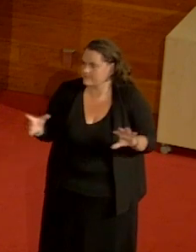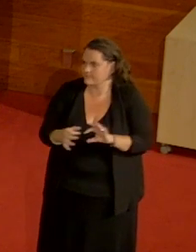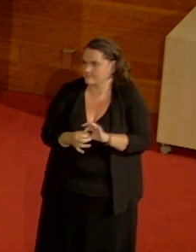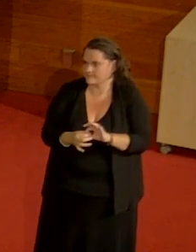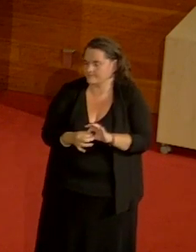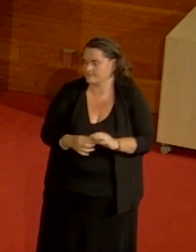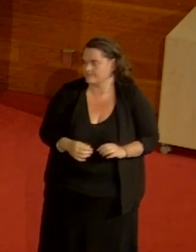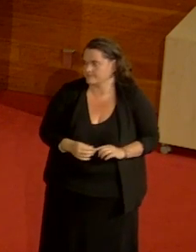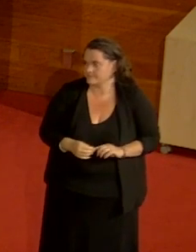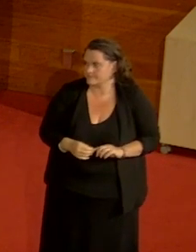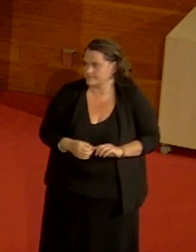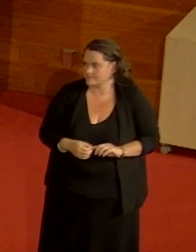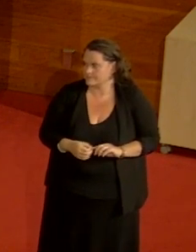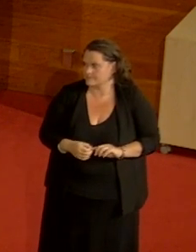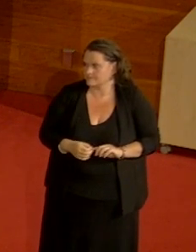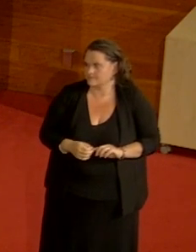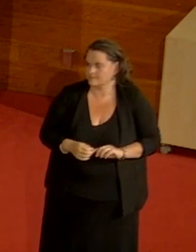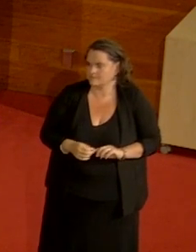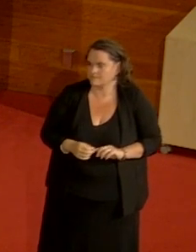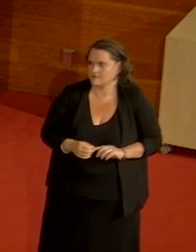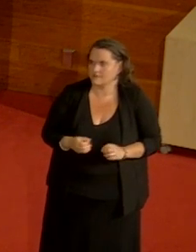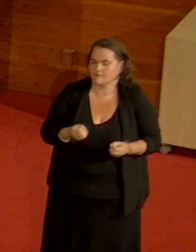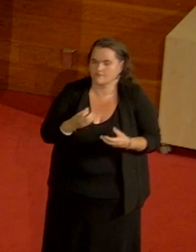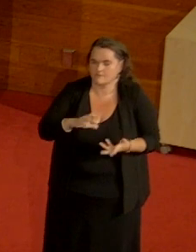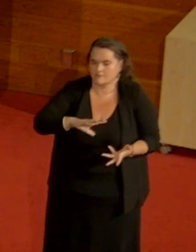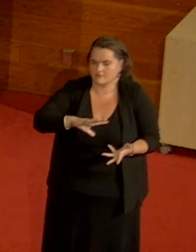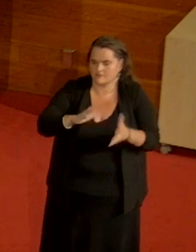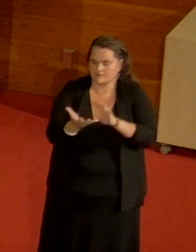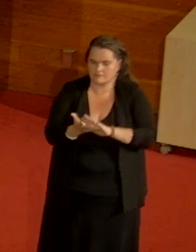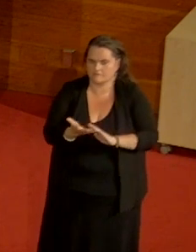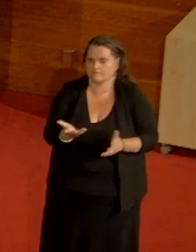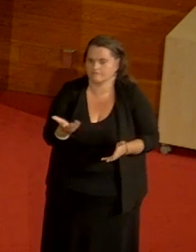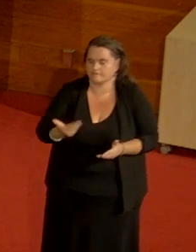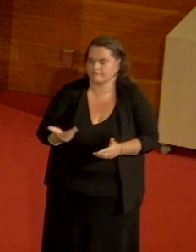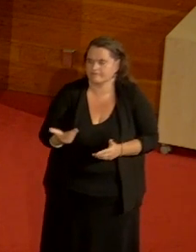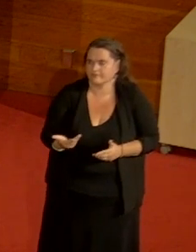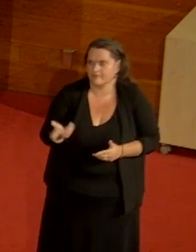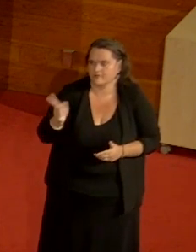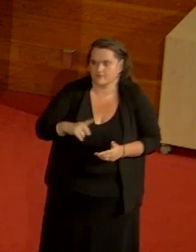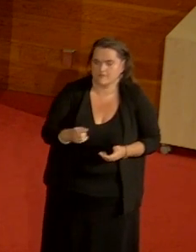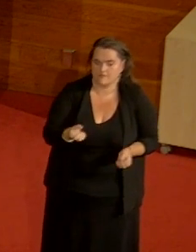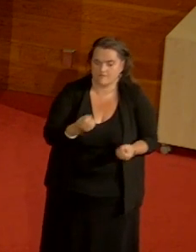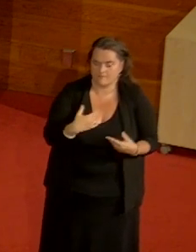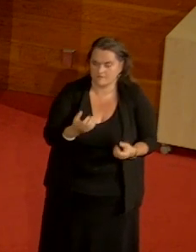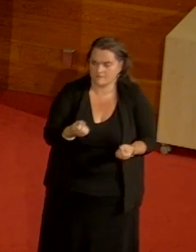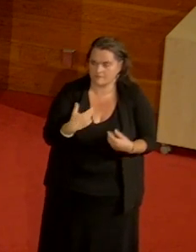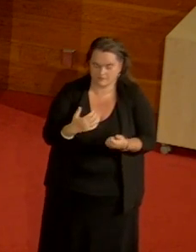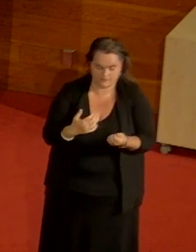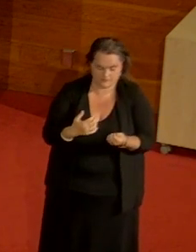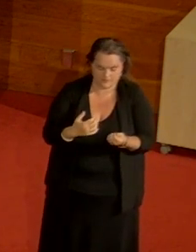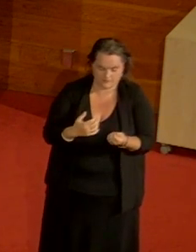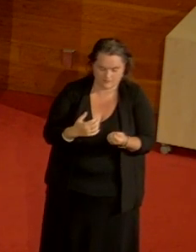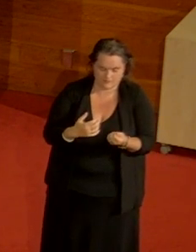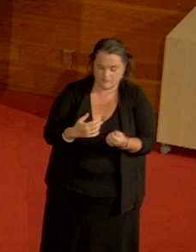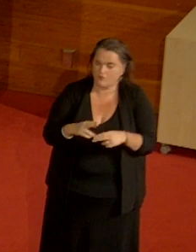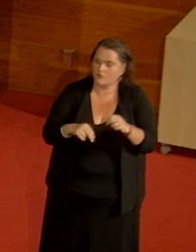importante en la en la transformación de la información que viene pero también en la información es muy importante importante no Construir la